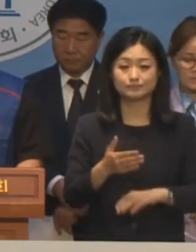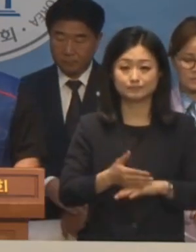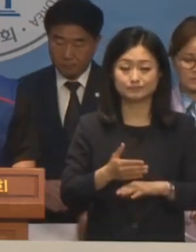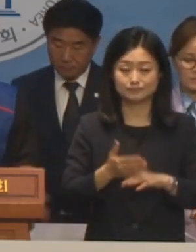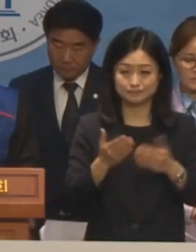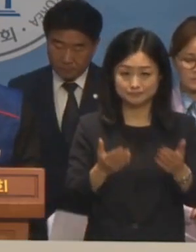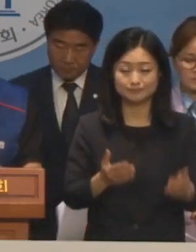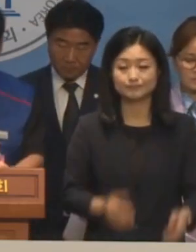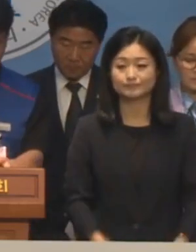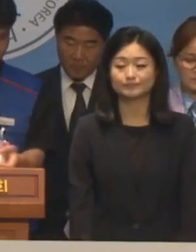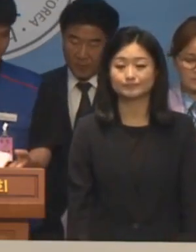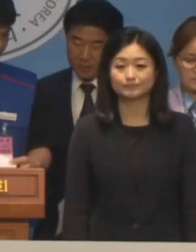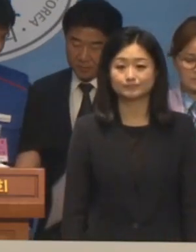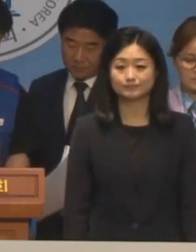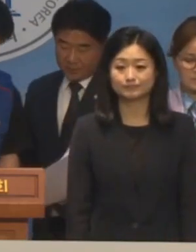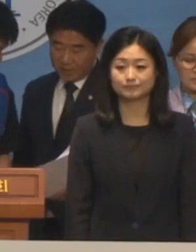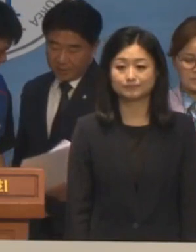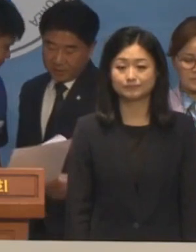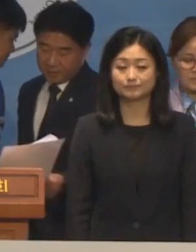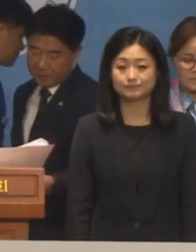감사합니다.